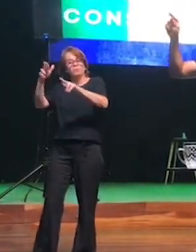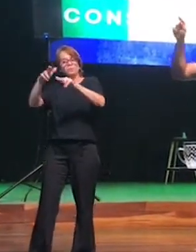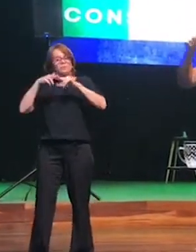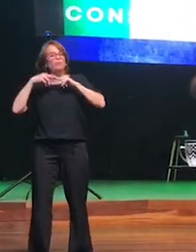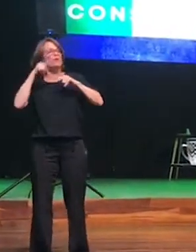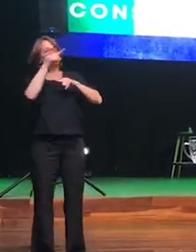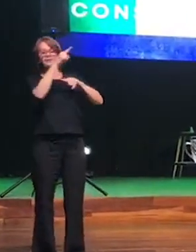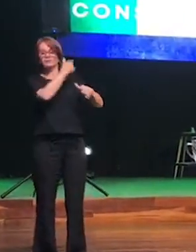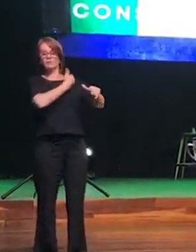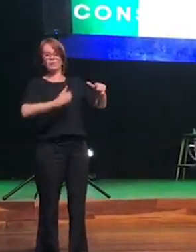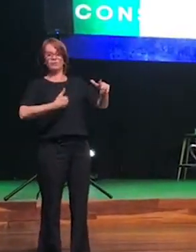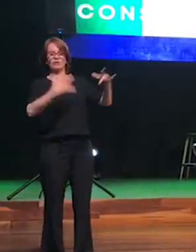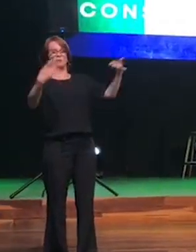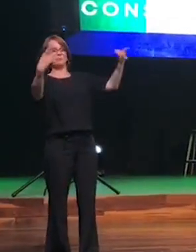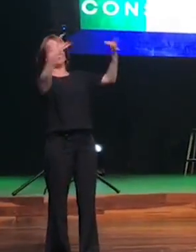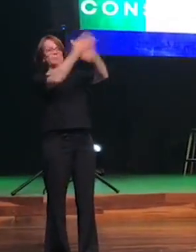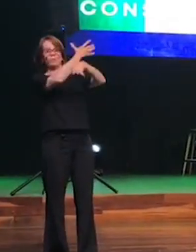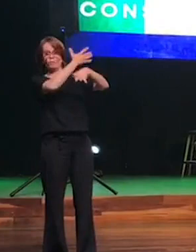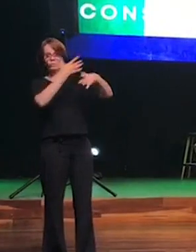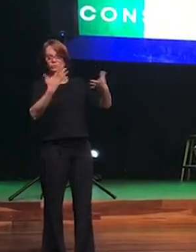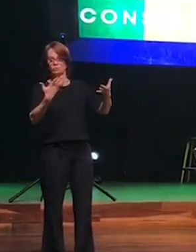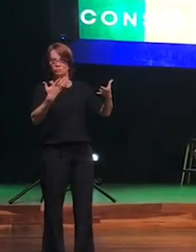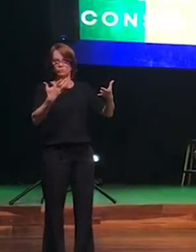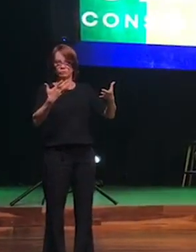absolutismo estatal.